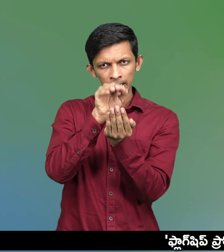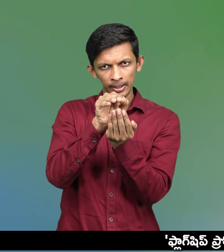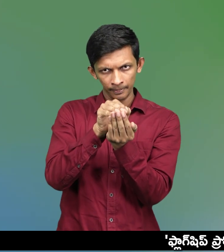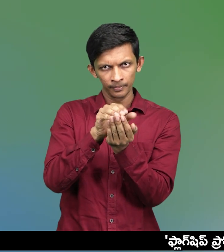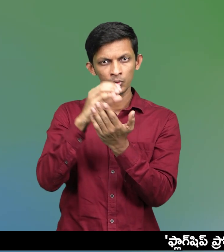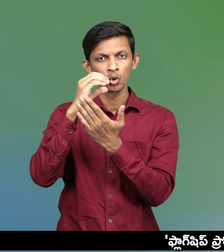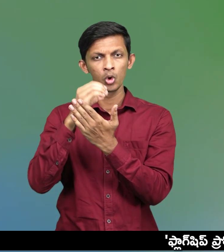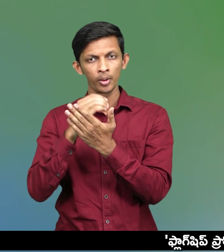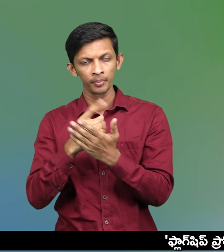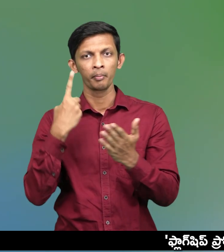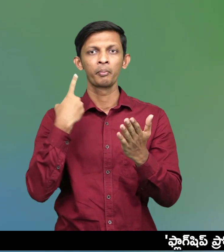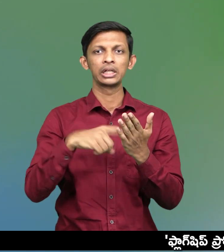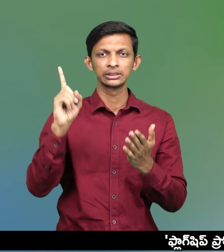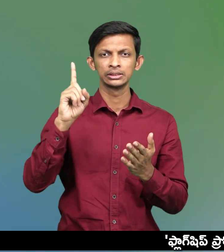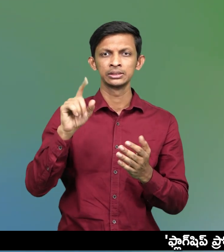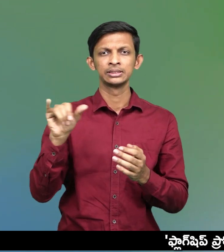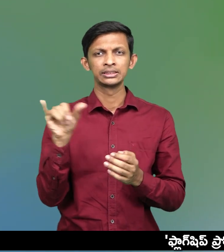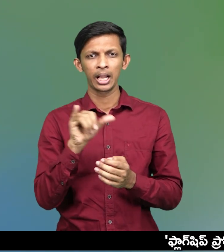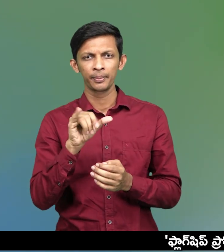ఫ్లాగ్షిప్ ప్రోగ్రాంగా ఆమోదించబడింది.